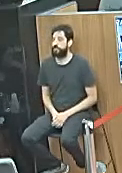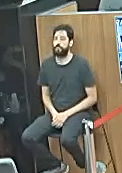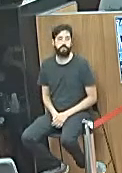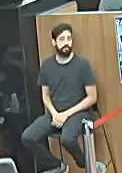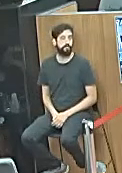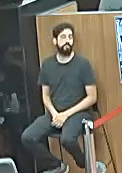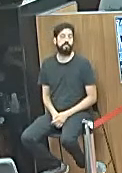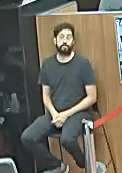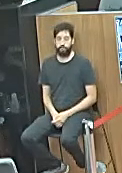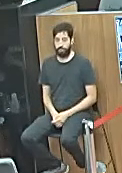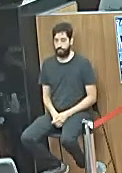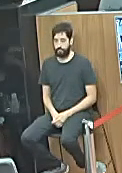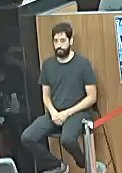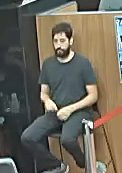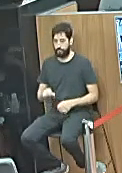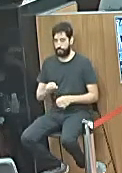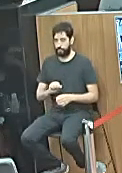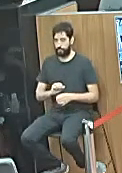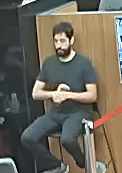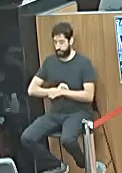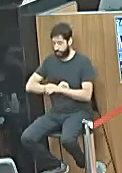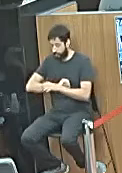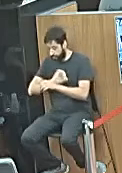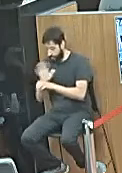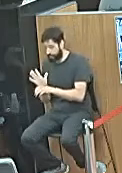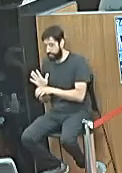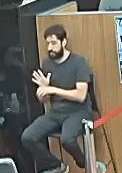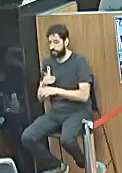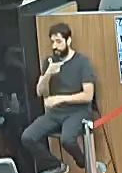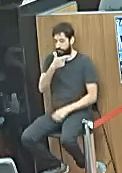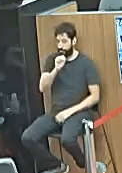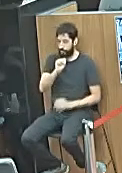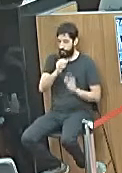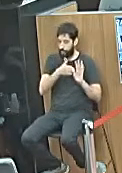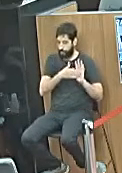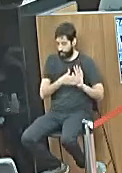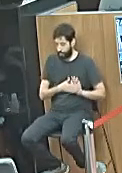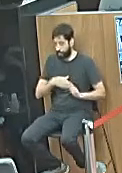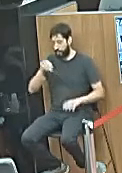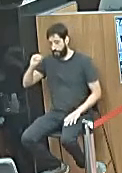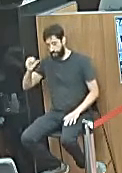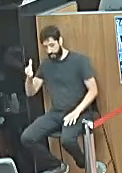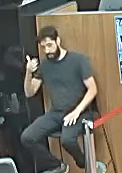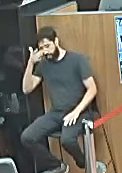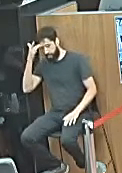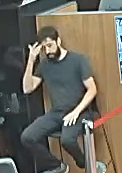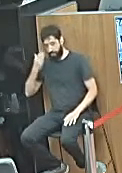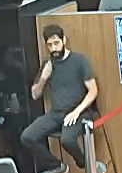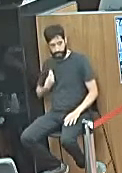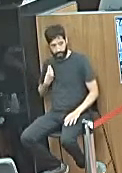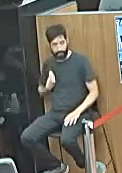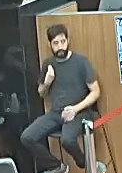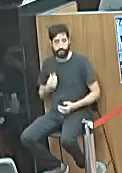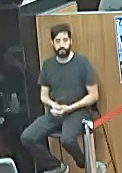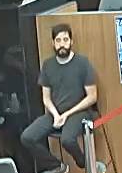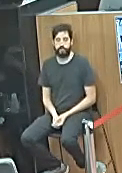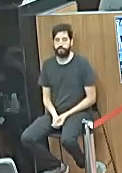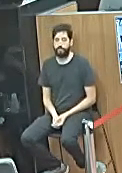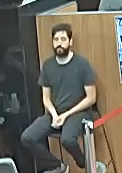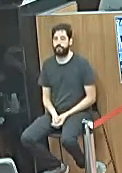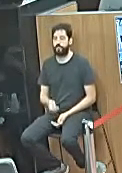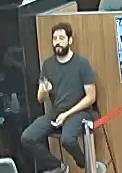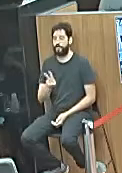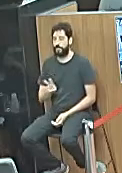em montes e montes claros 28 propostas 86 pessoas participando em